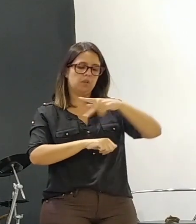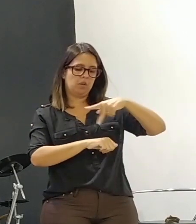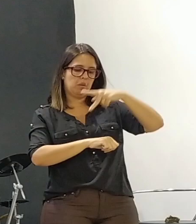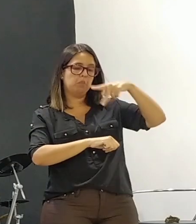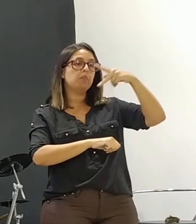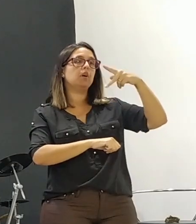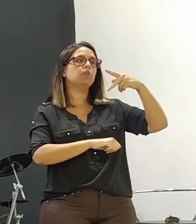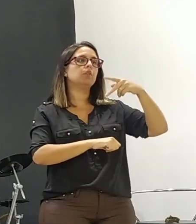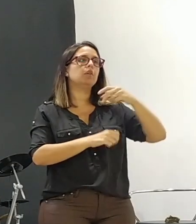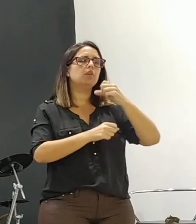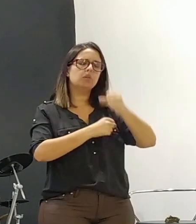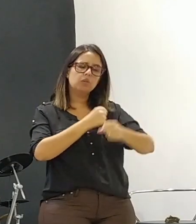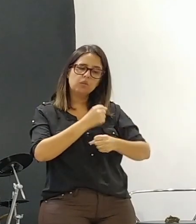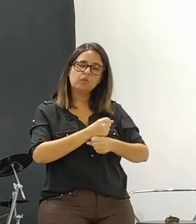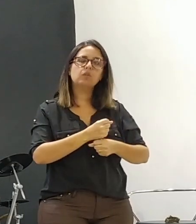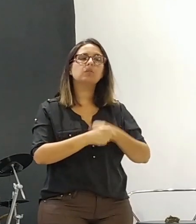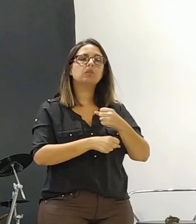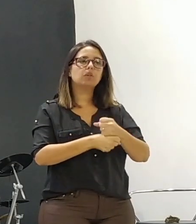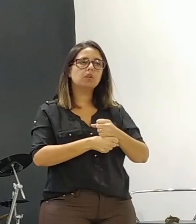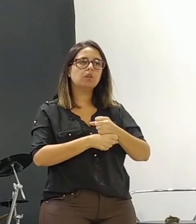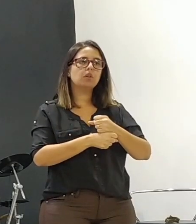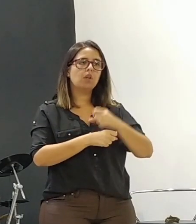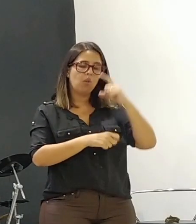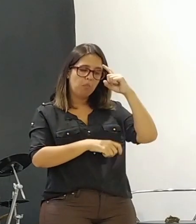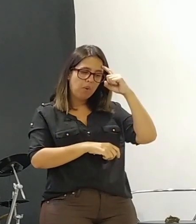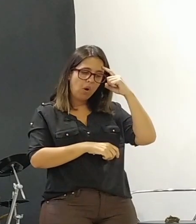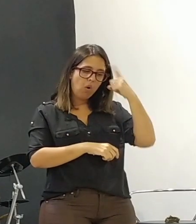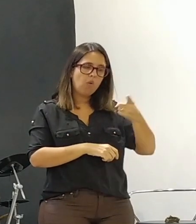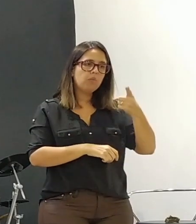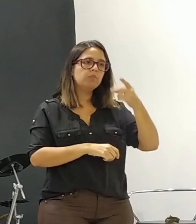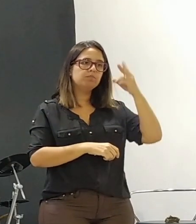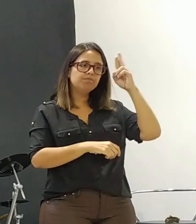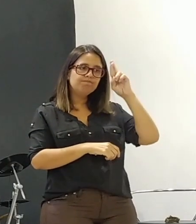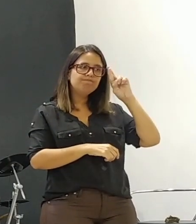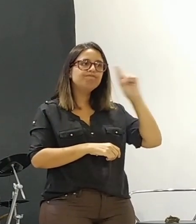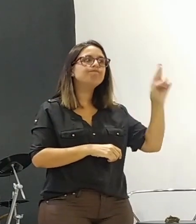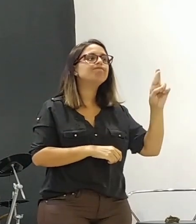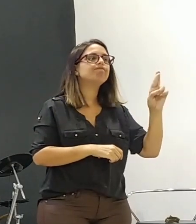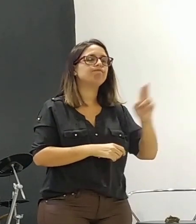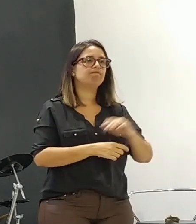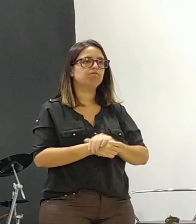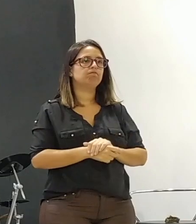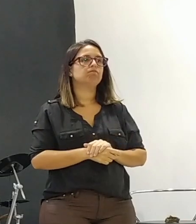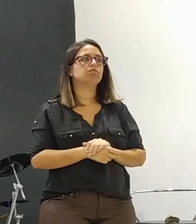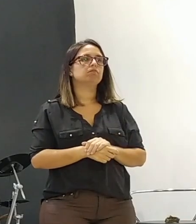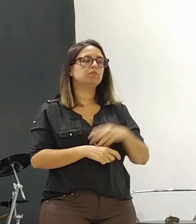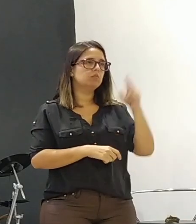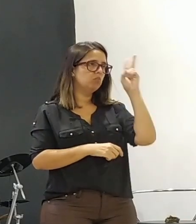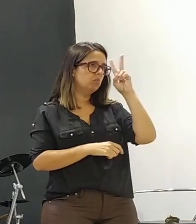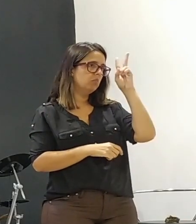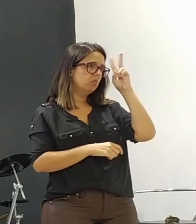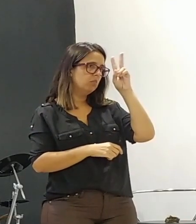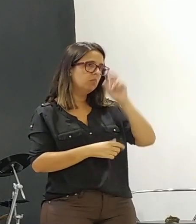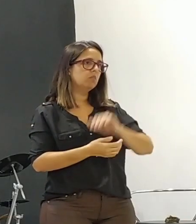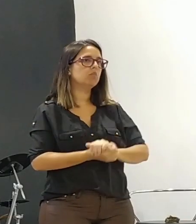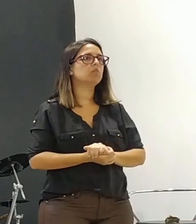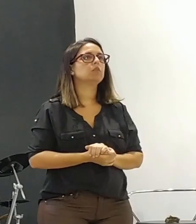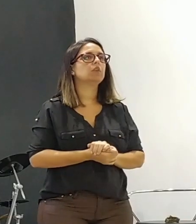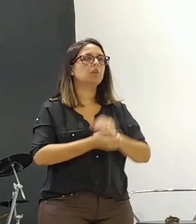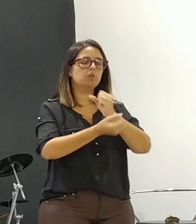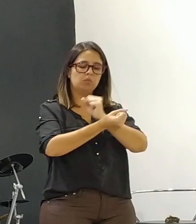Páscoa todos os anos, porque era uma ordenança do Senhor, que eles deveriam se lembrar da